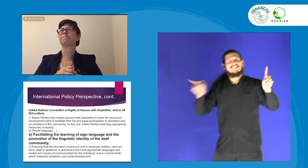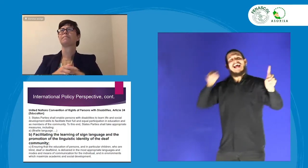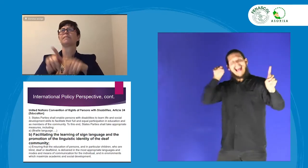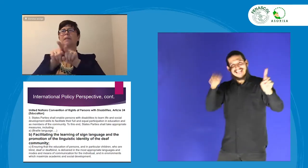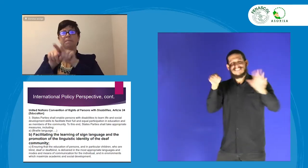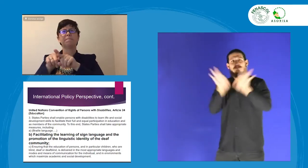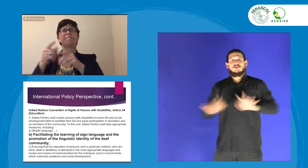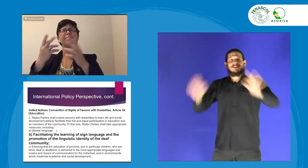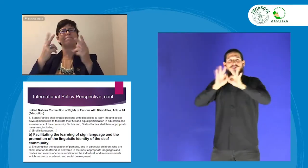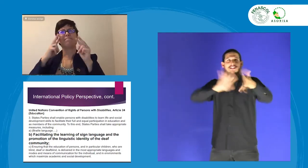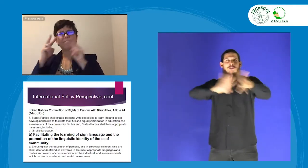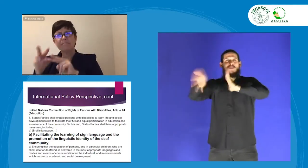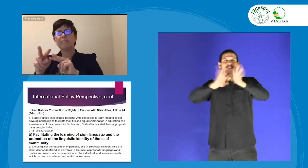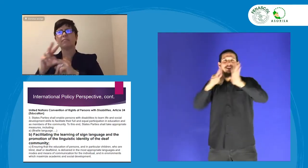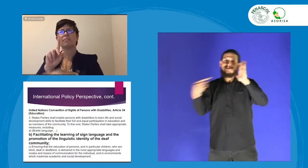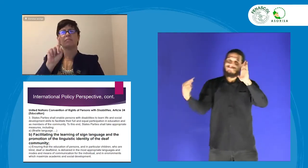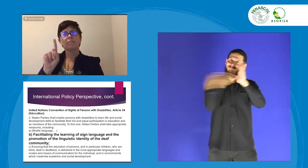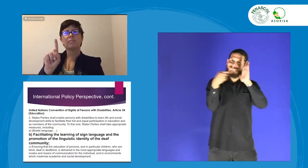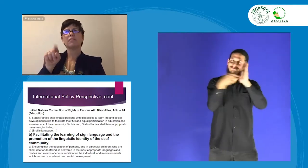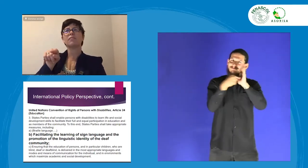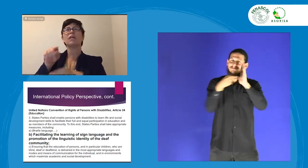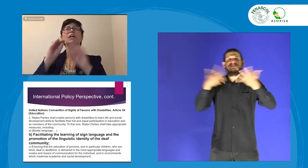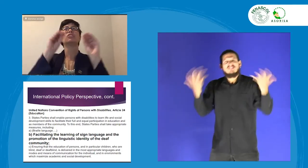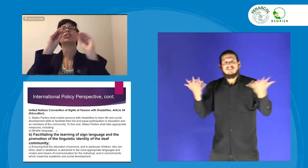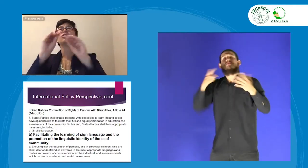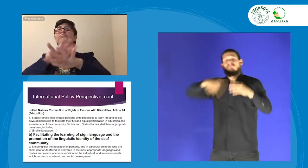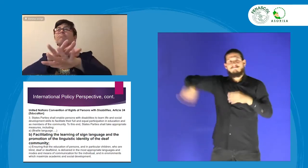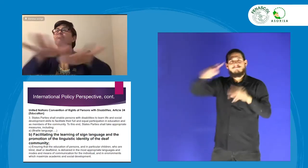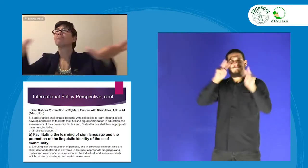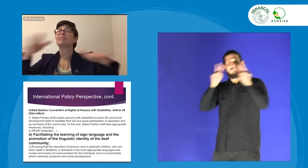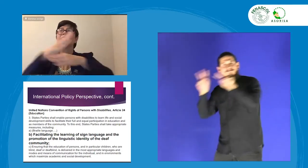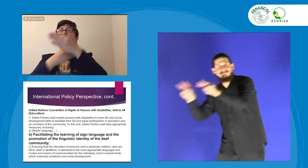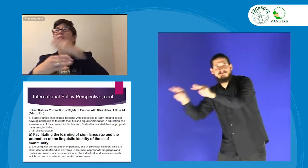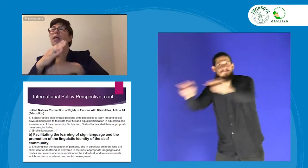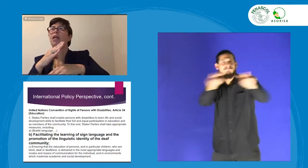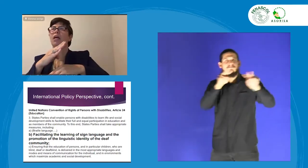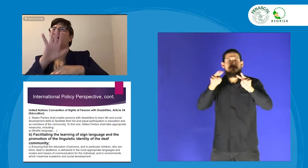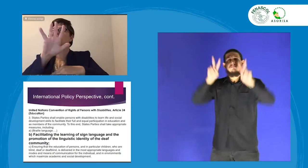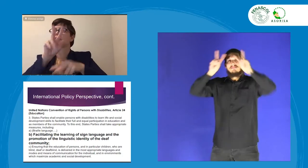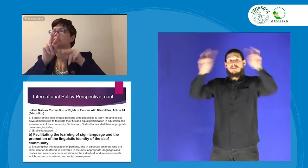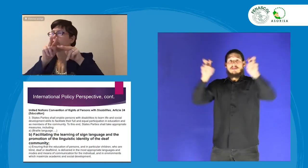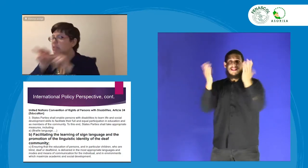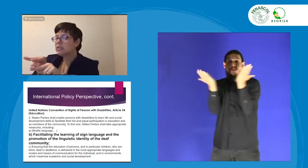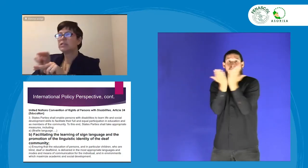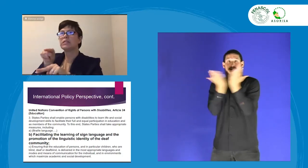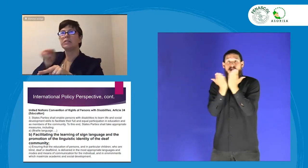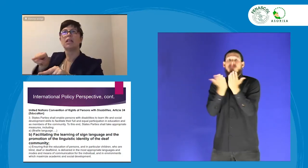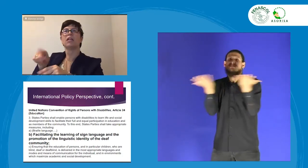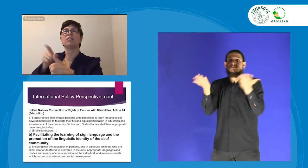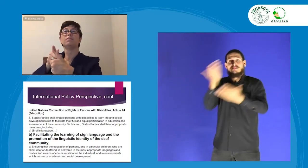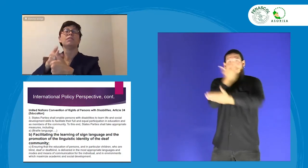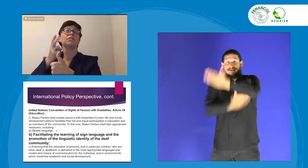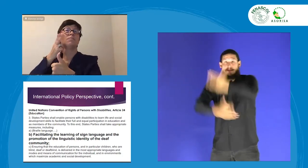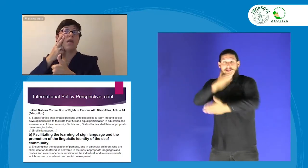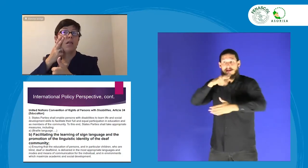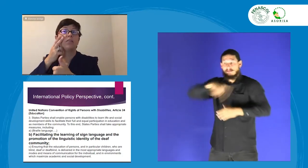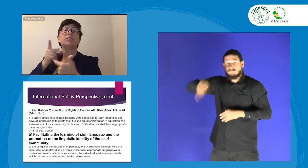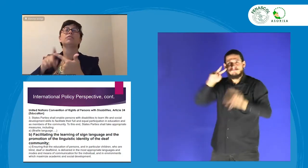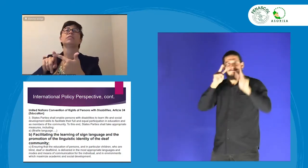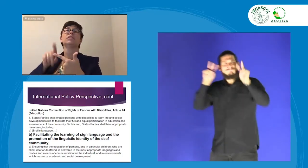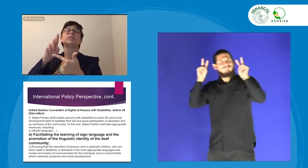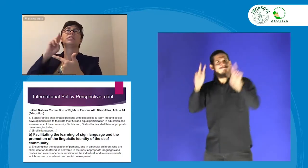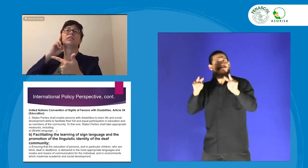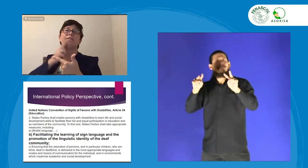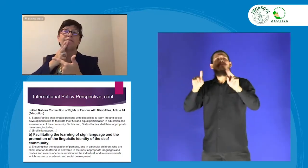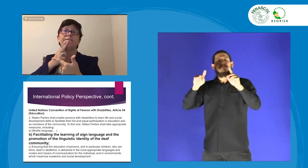en la Convención de los Derechos de las Personas con Discapacidad. Ahora bien, hay algo muy interesante que debemos tener presente y es que cuando se